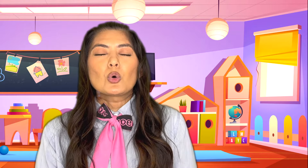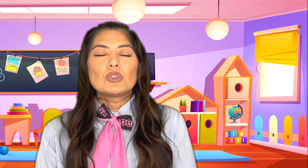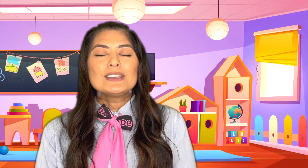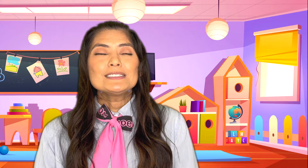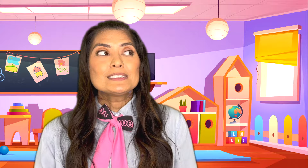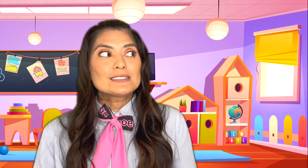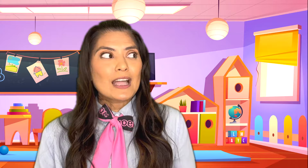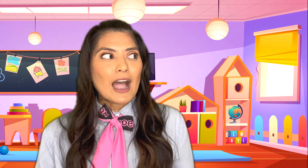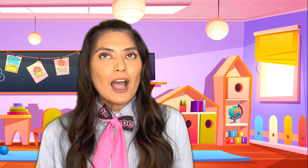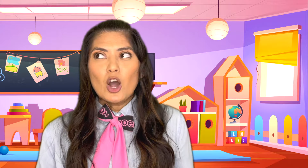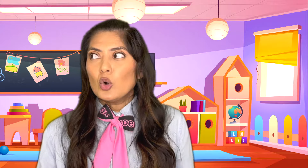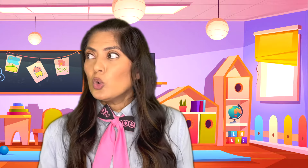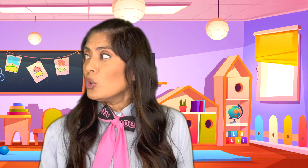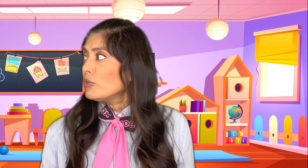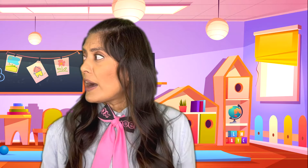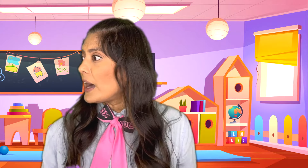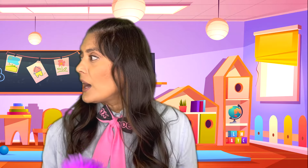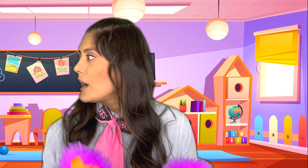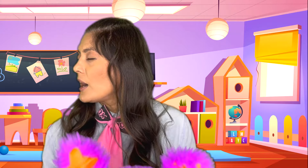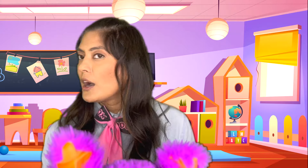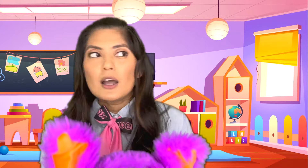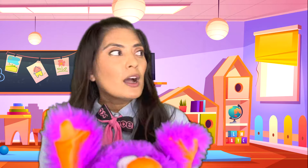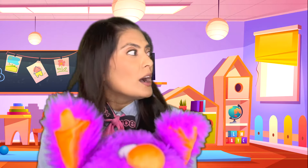¿Dónde está Uva?